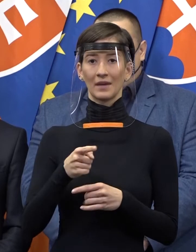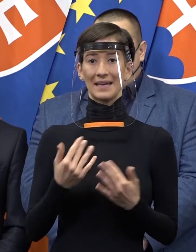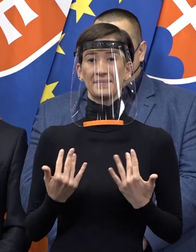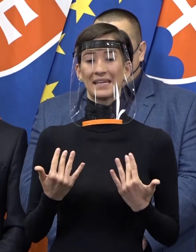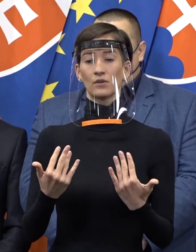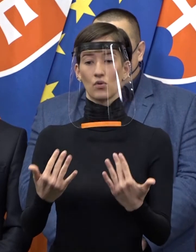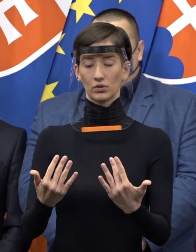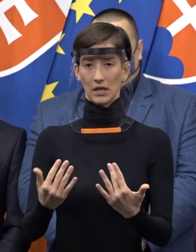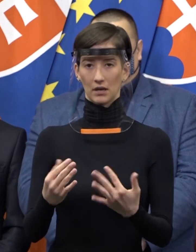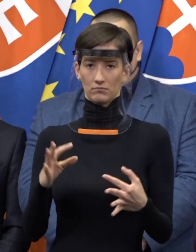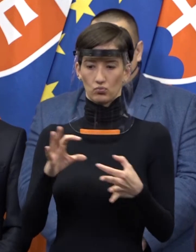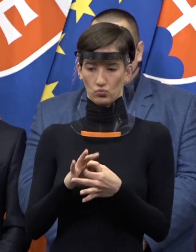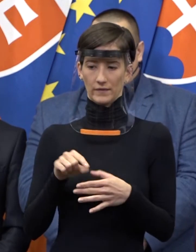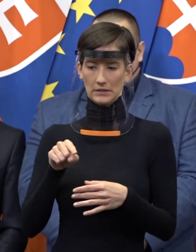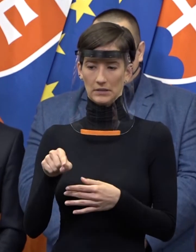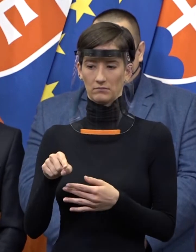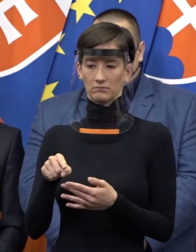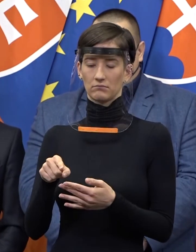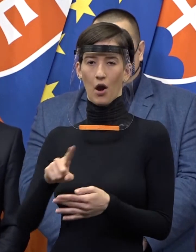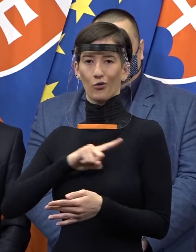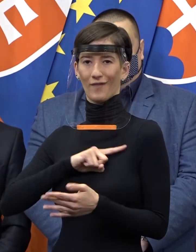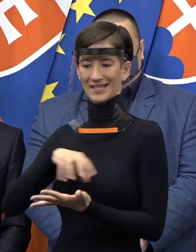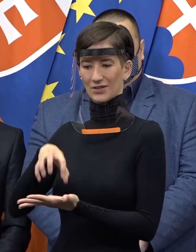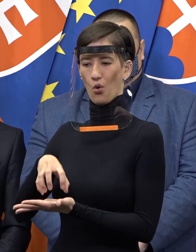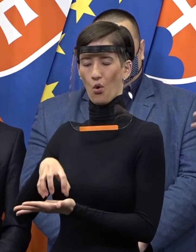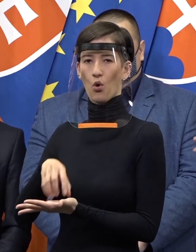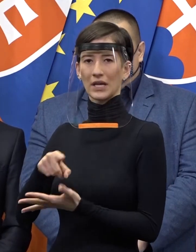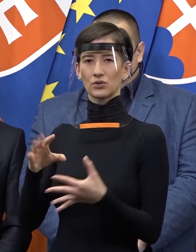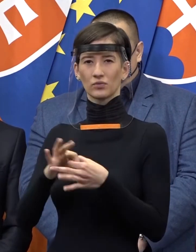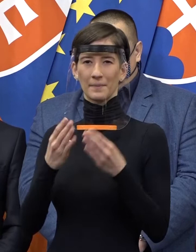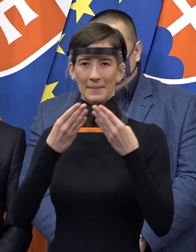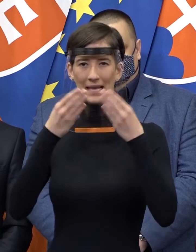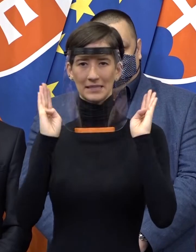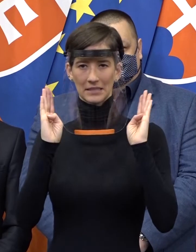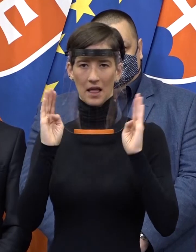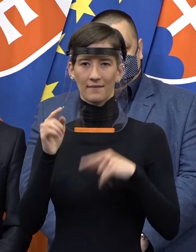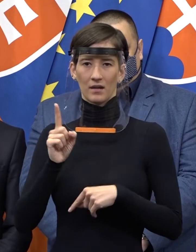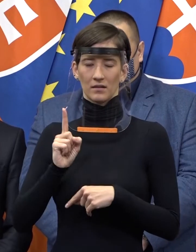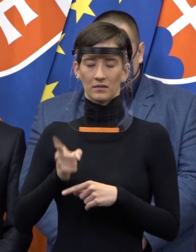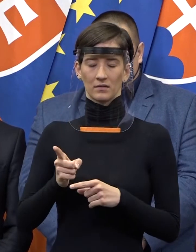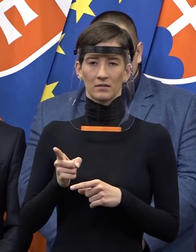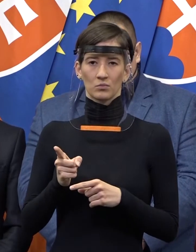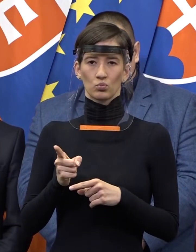ale iba v rámci jeho okresu. V prípade Bratislavy, samozrejme, keďže to je 5 okresov, tak bude to musieť byť